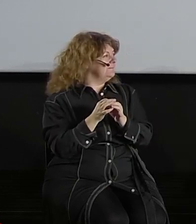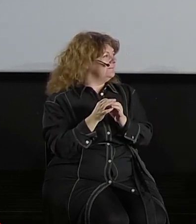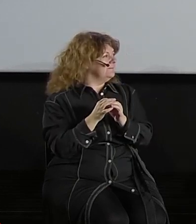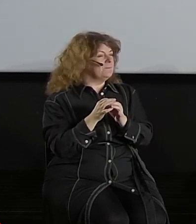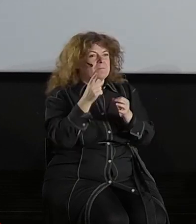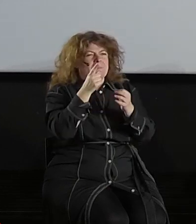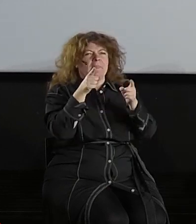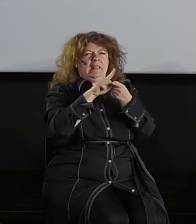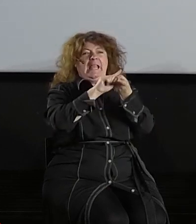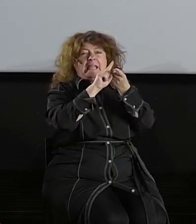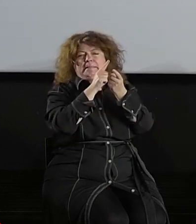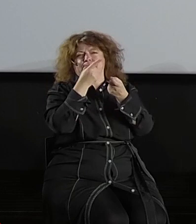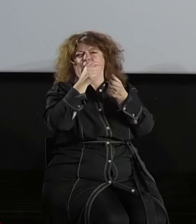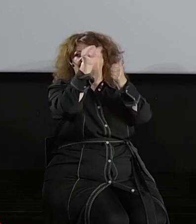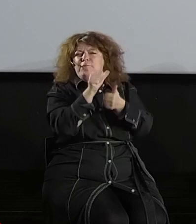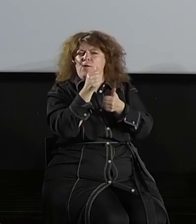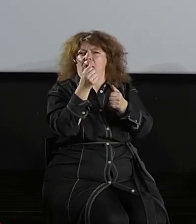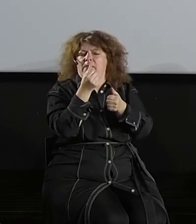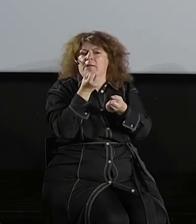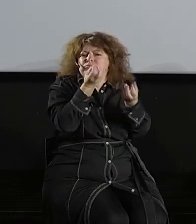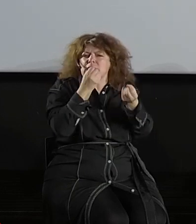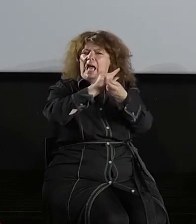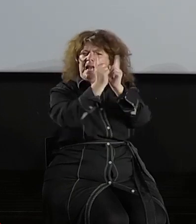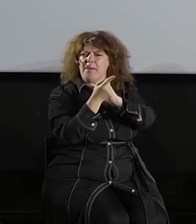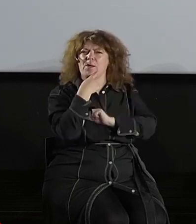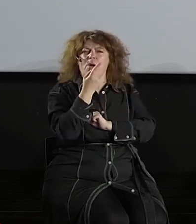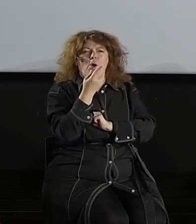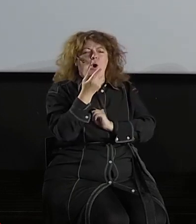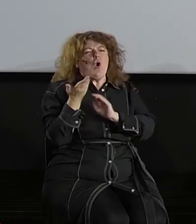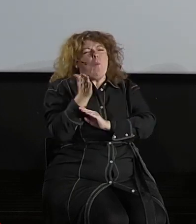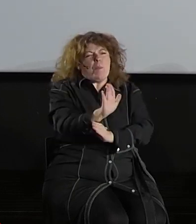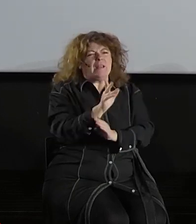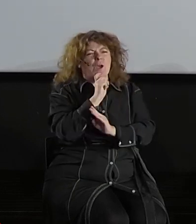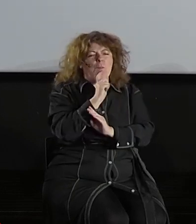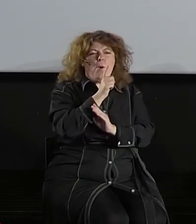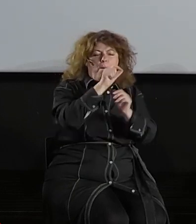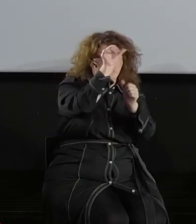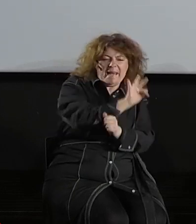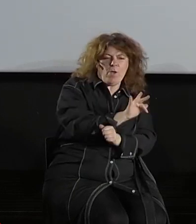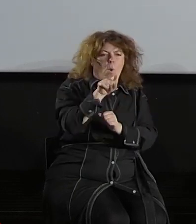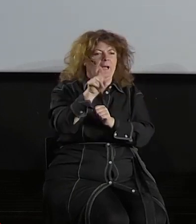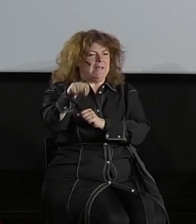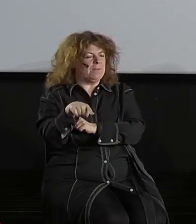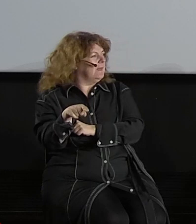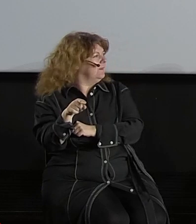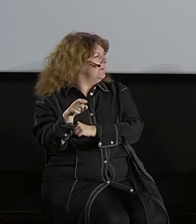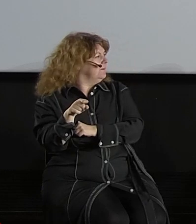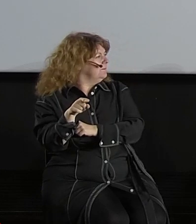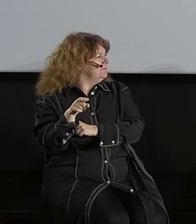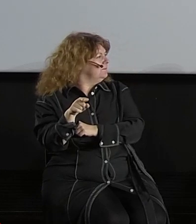relato cambia no Entonces cómo cómo está planteado ese el punto de vista no tanto de la película Como de la como de de la obra